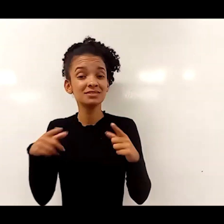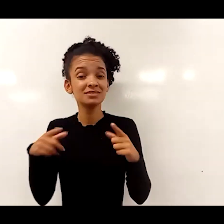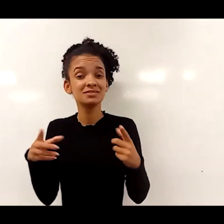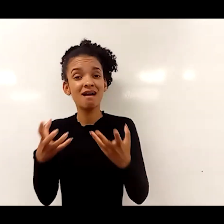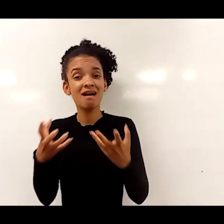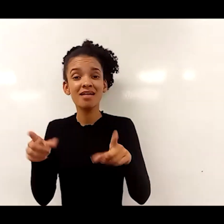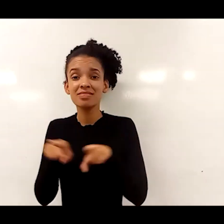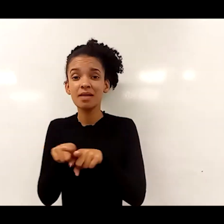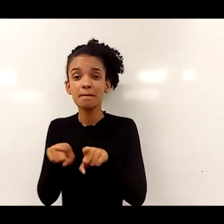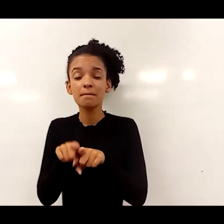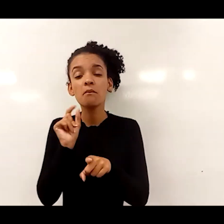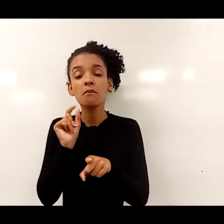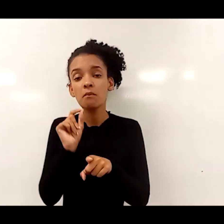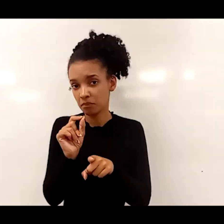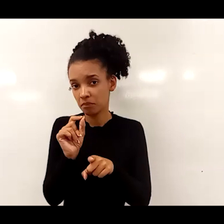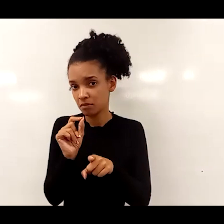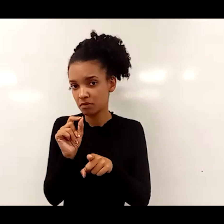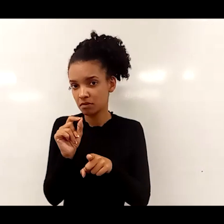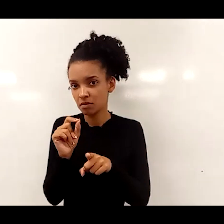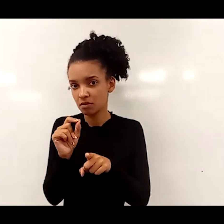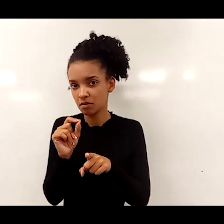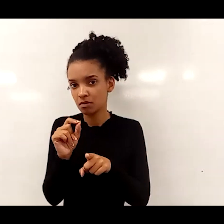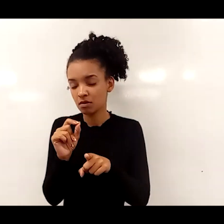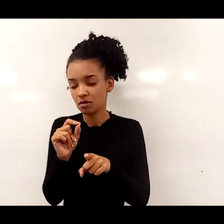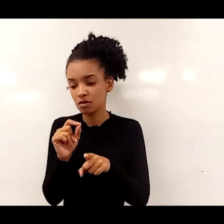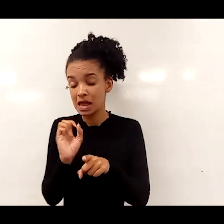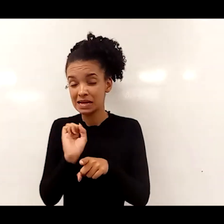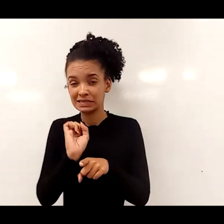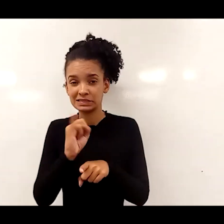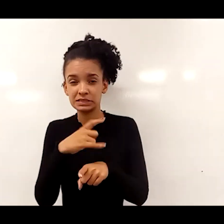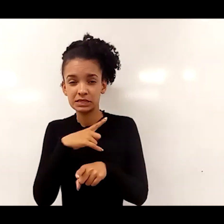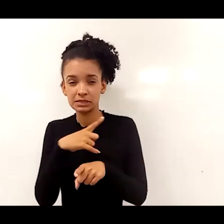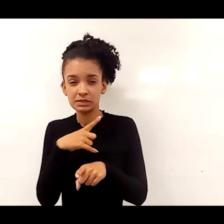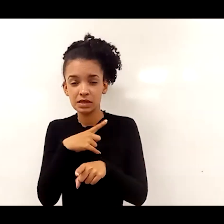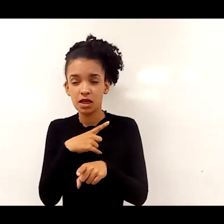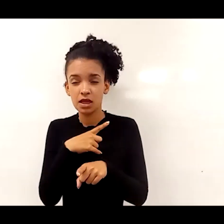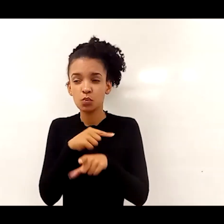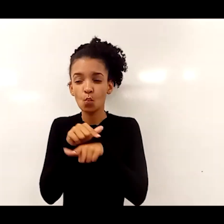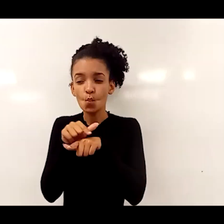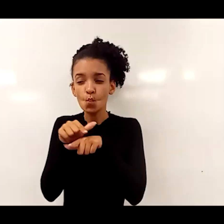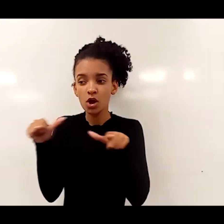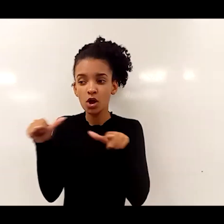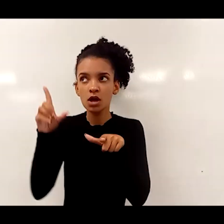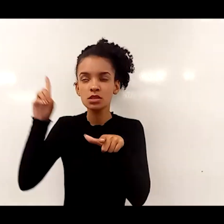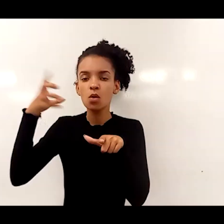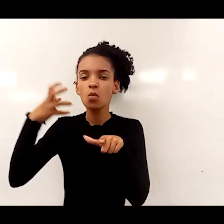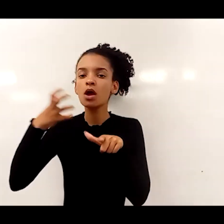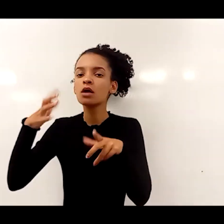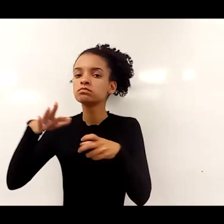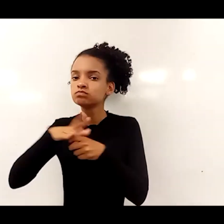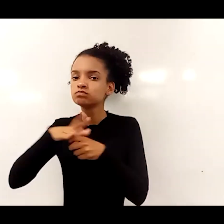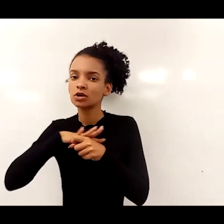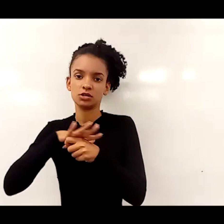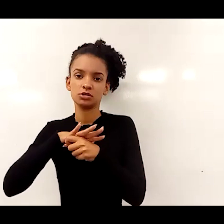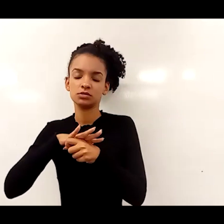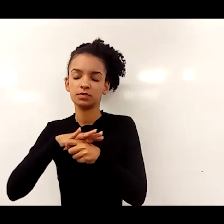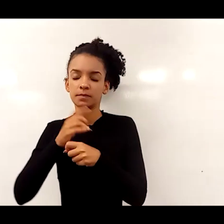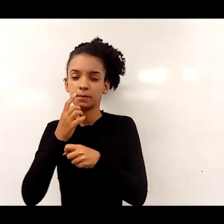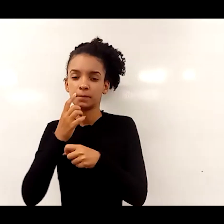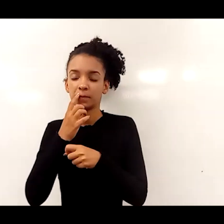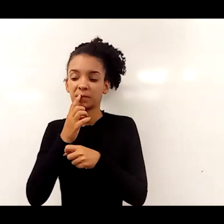os nossos vazios com a realidade de Cristo. Isso tem que ser refletido, irmãos, na nossa